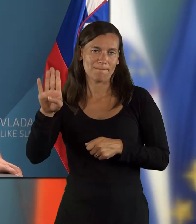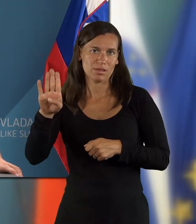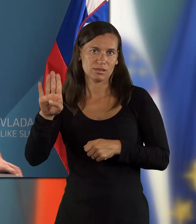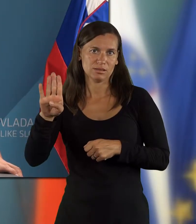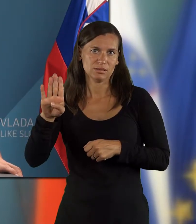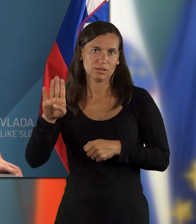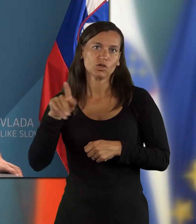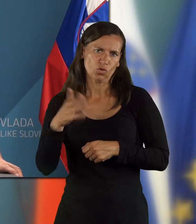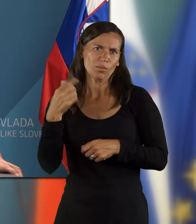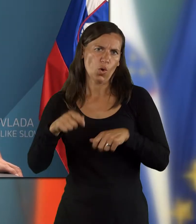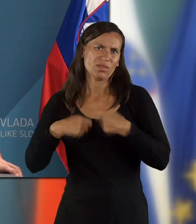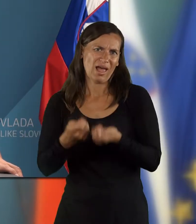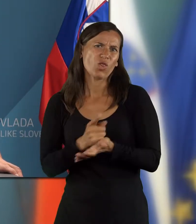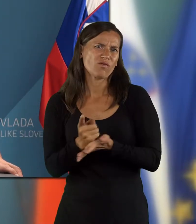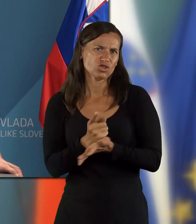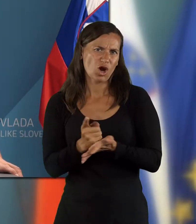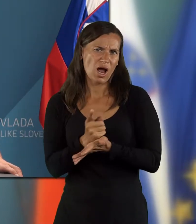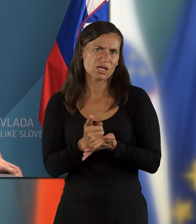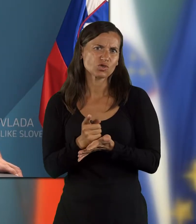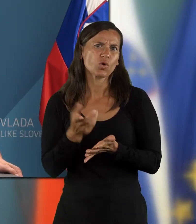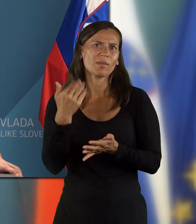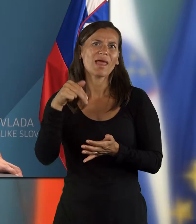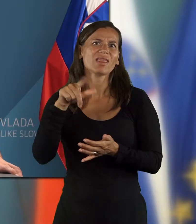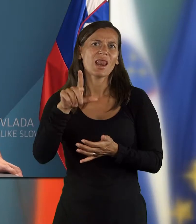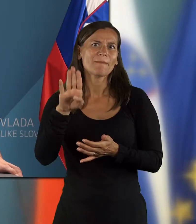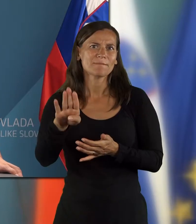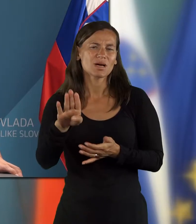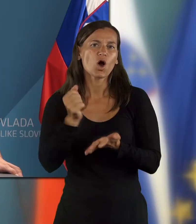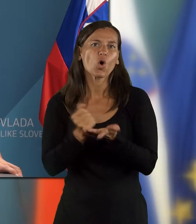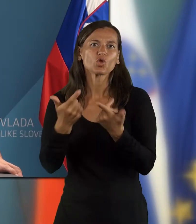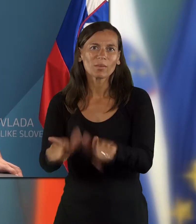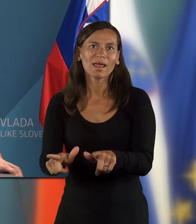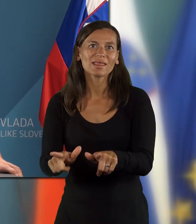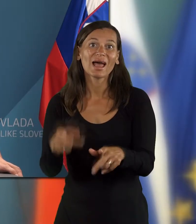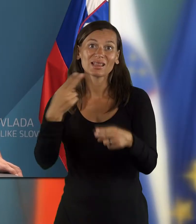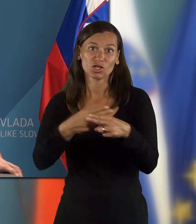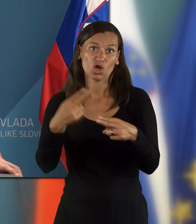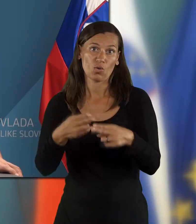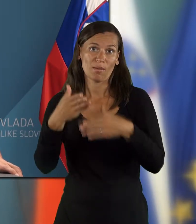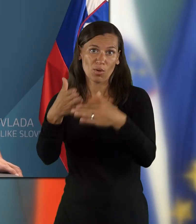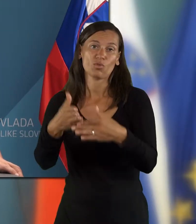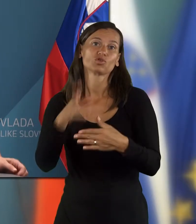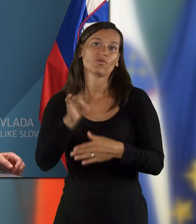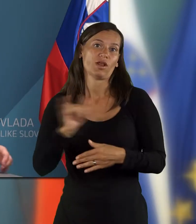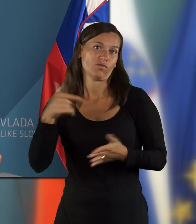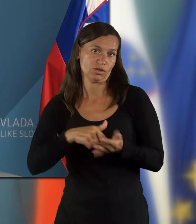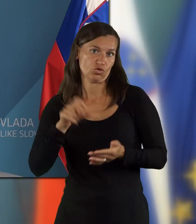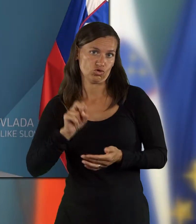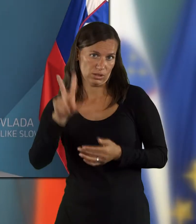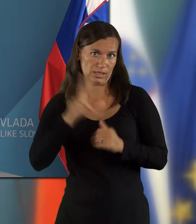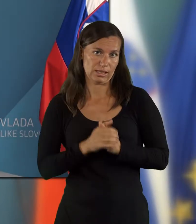banko, ki je bila dana v času, ko je bila NLB-ju odobrena državna pomoč v letu